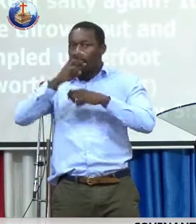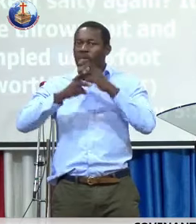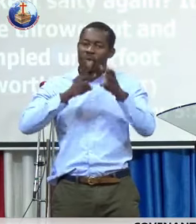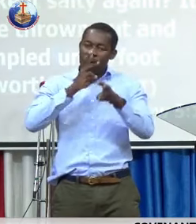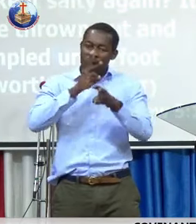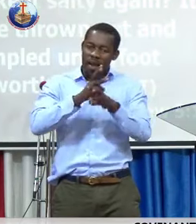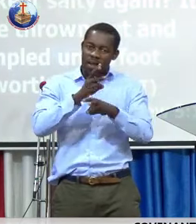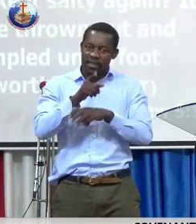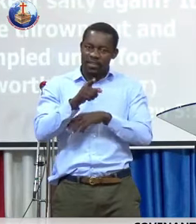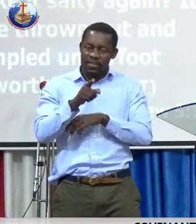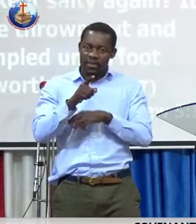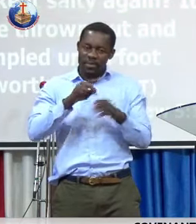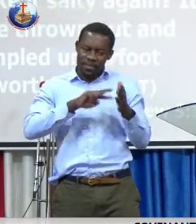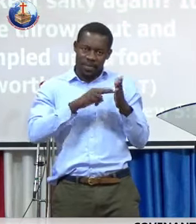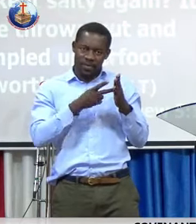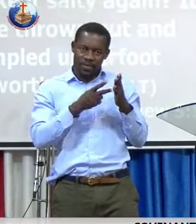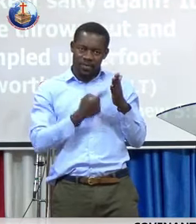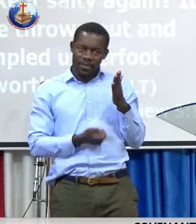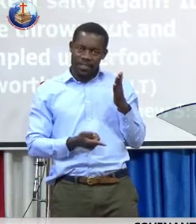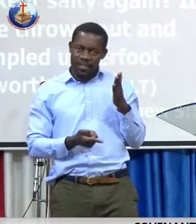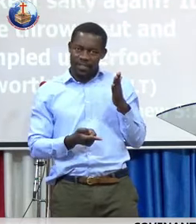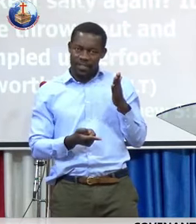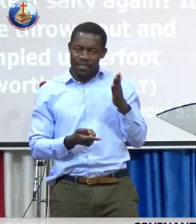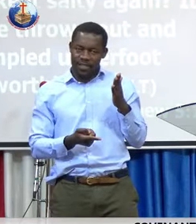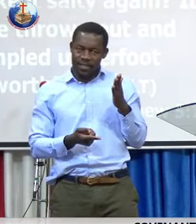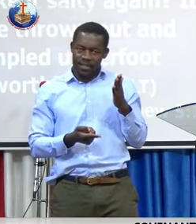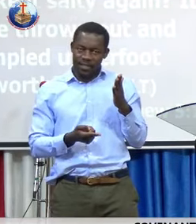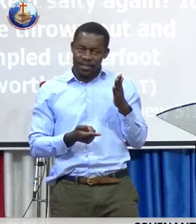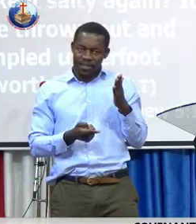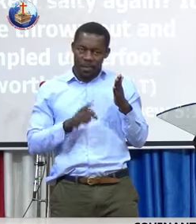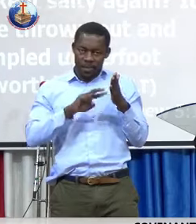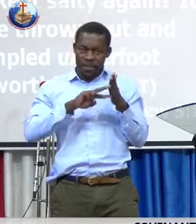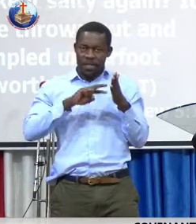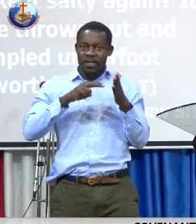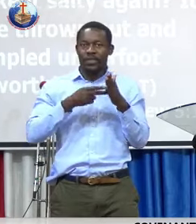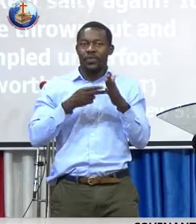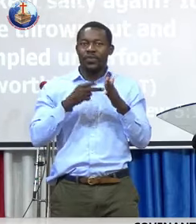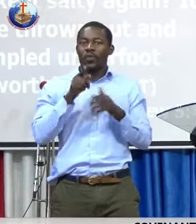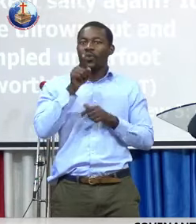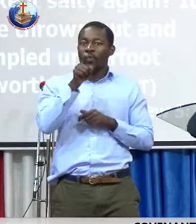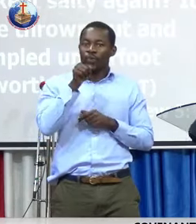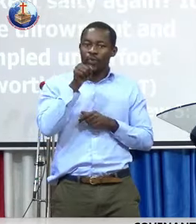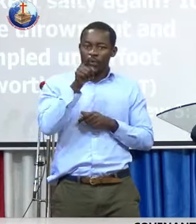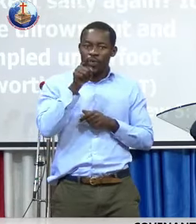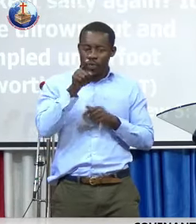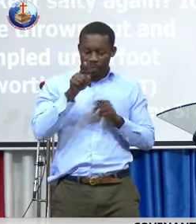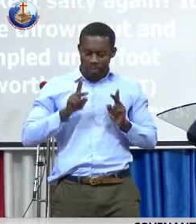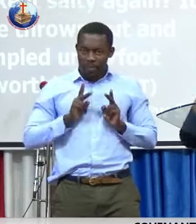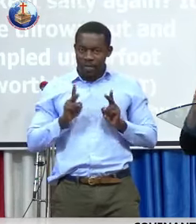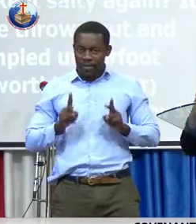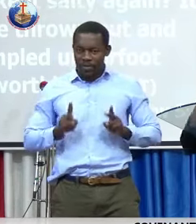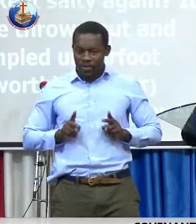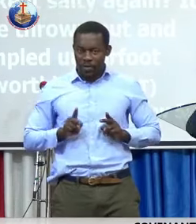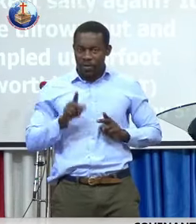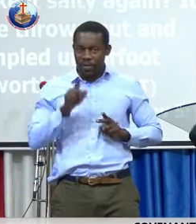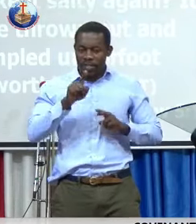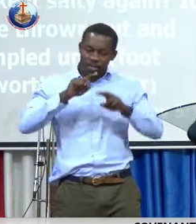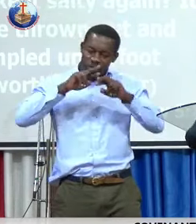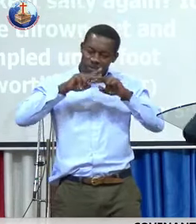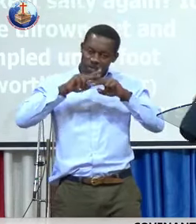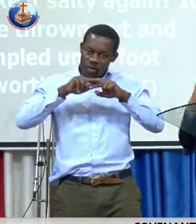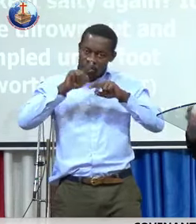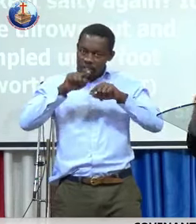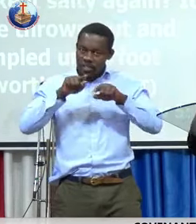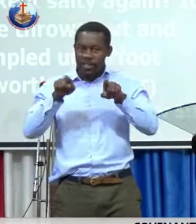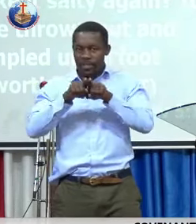ni chumvi ya ulimwengu na nyinyi ni nuru ya ulimwengu. He is saying, you as a person, you are in that state as salt and in that